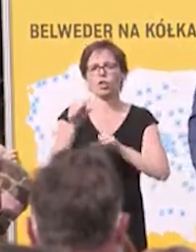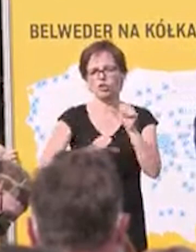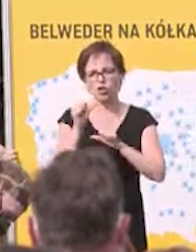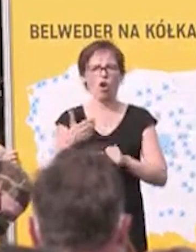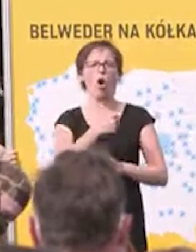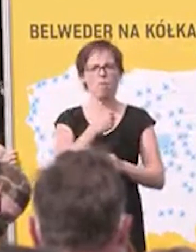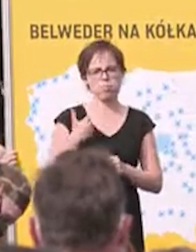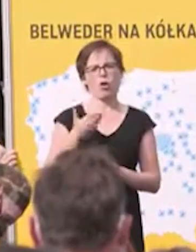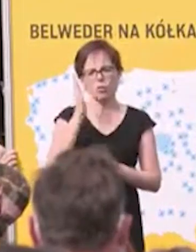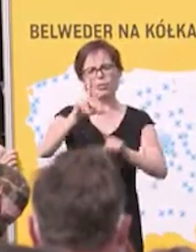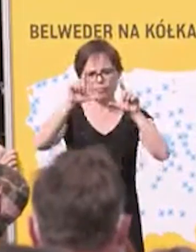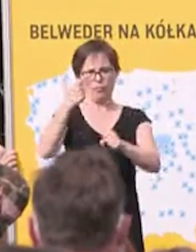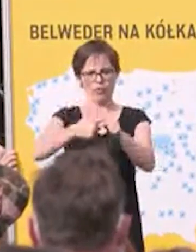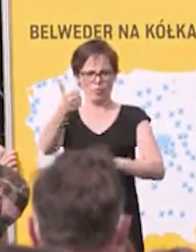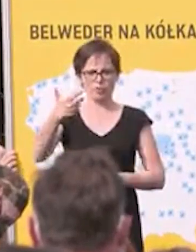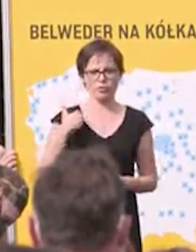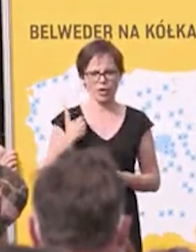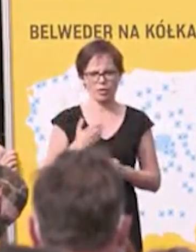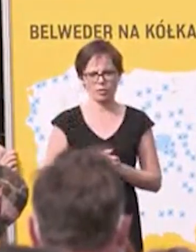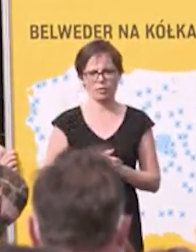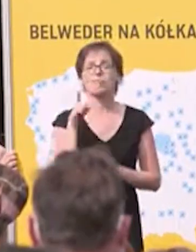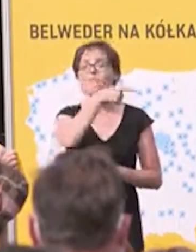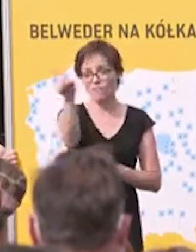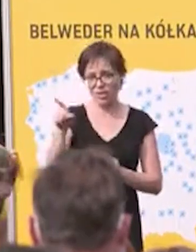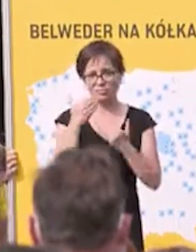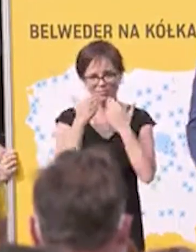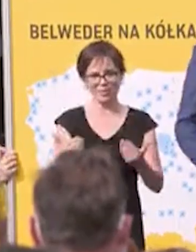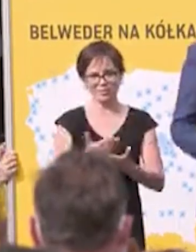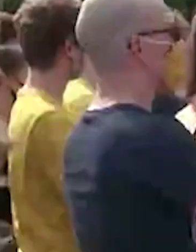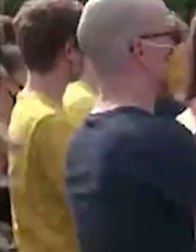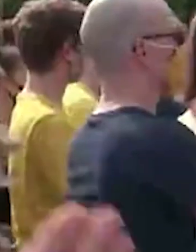wreszcie w Polsce 21 wiek. I to wy go zrobicie.